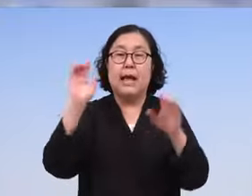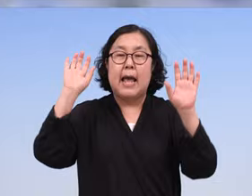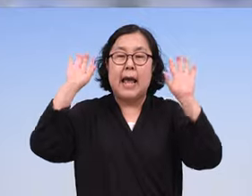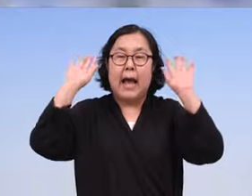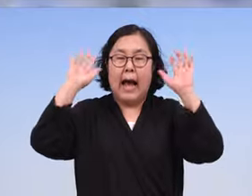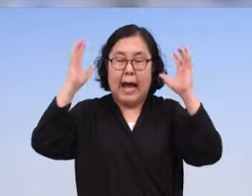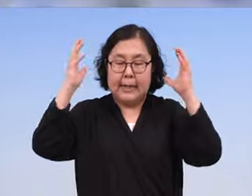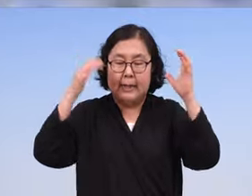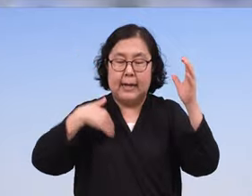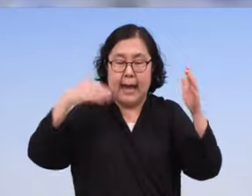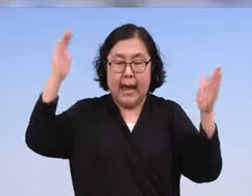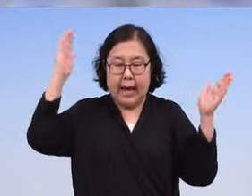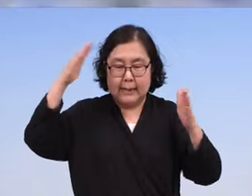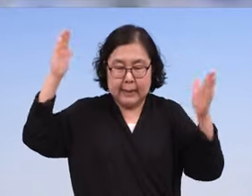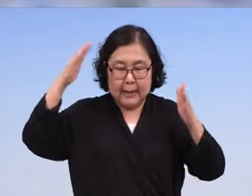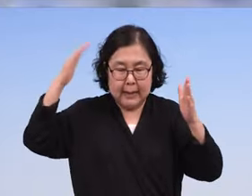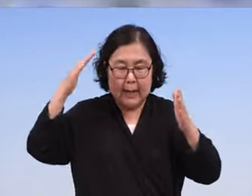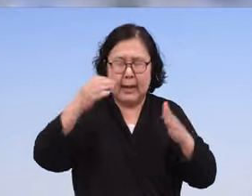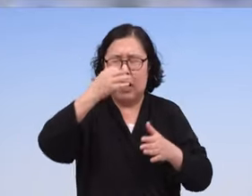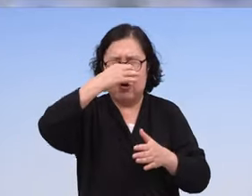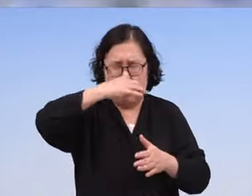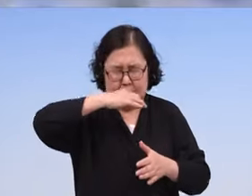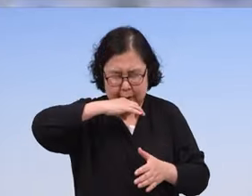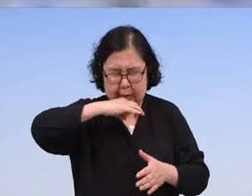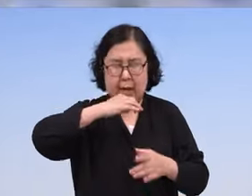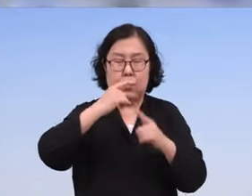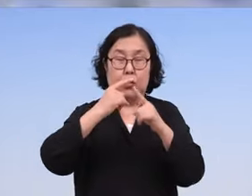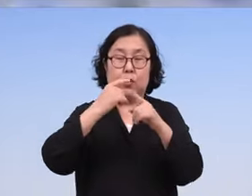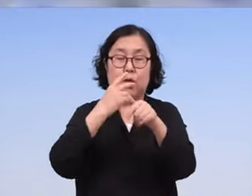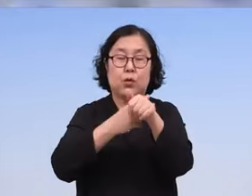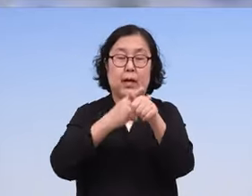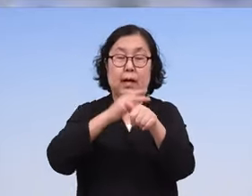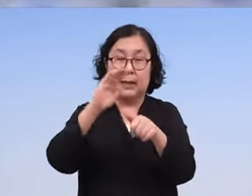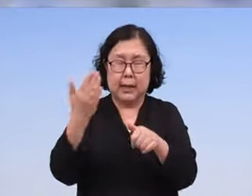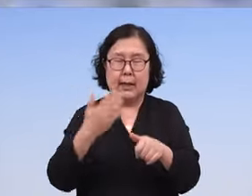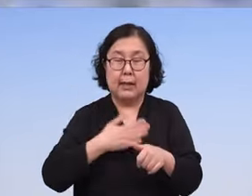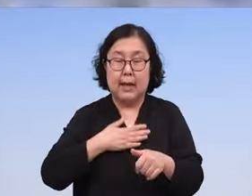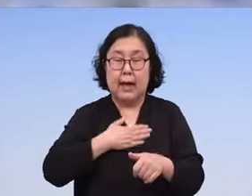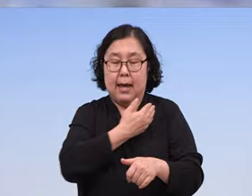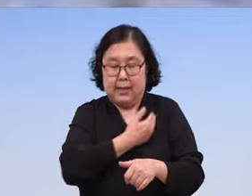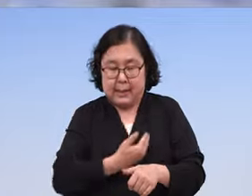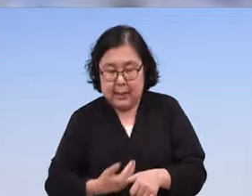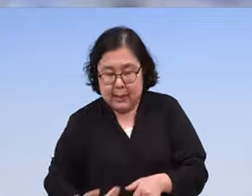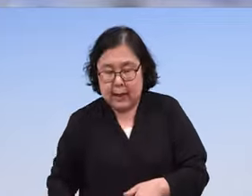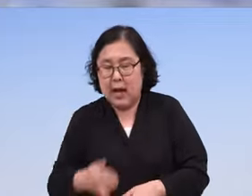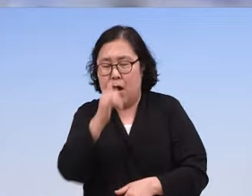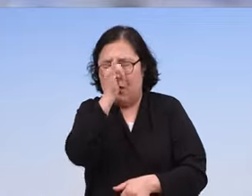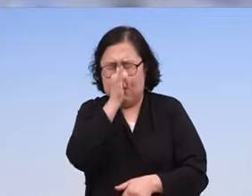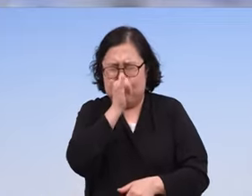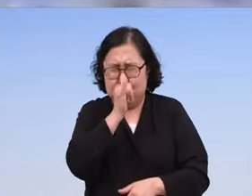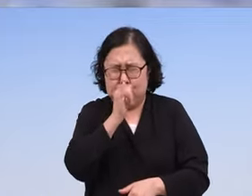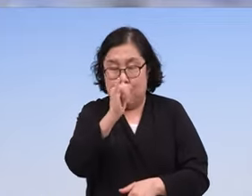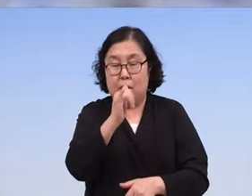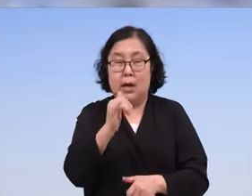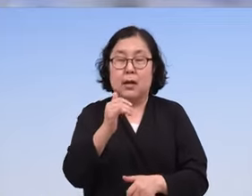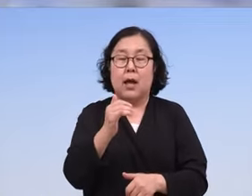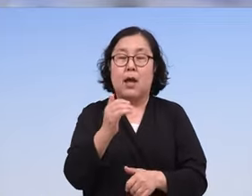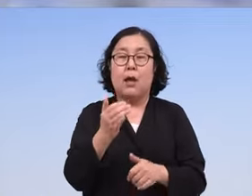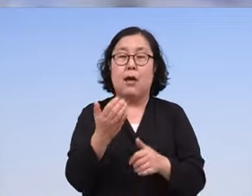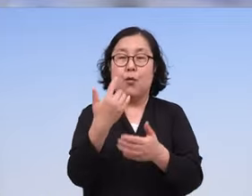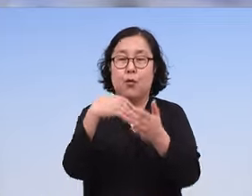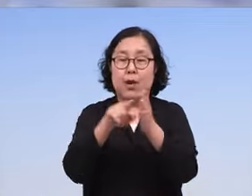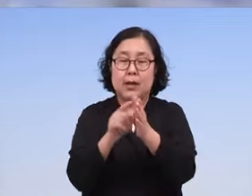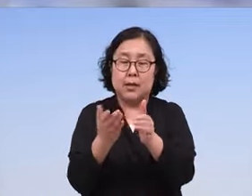아이들에게 정말 유익한 교사가 되는 꿈, 내 제자들이 훌륭한 제자가 되도록 정성을